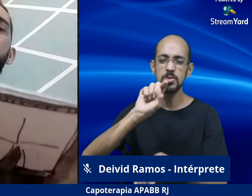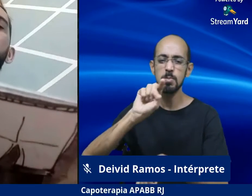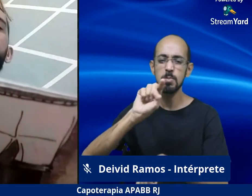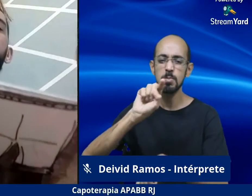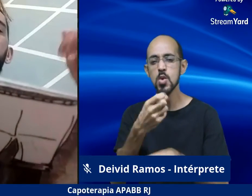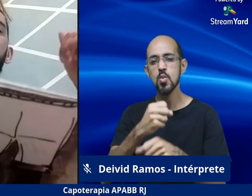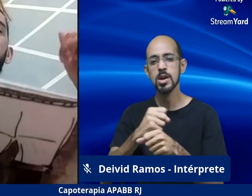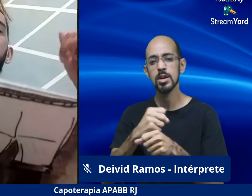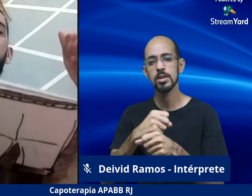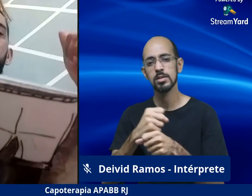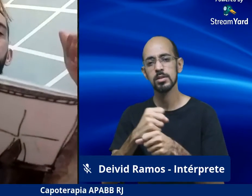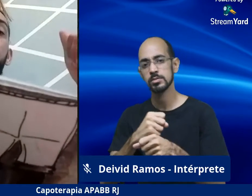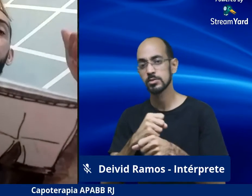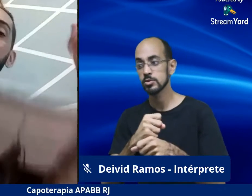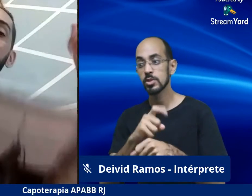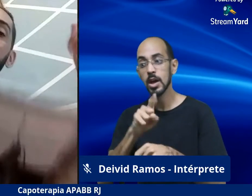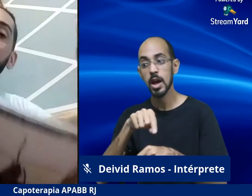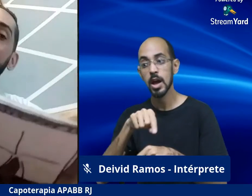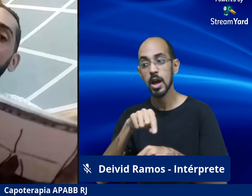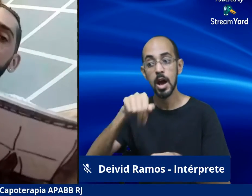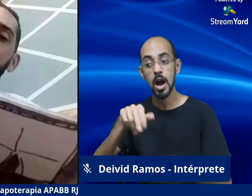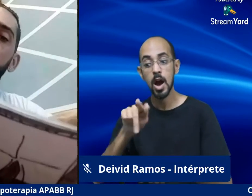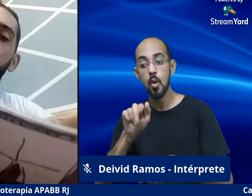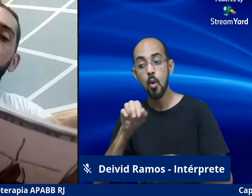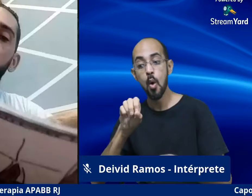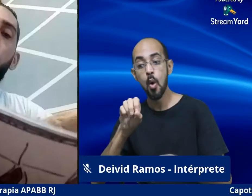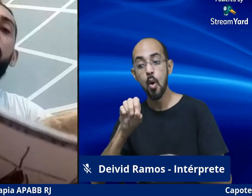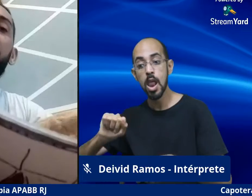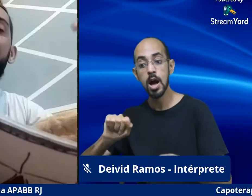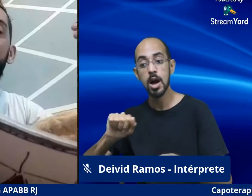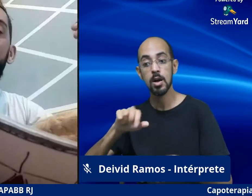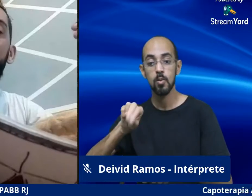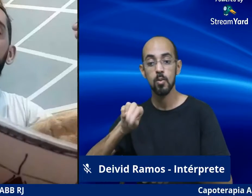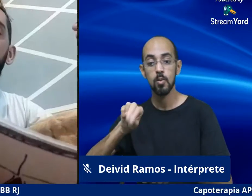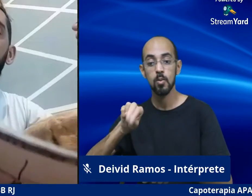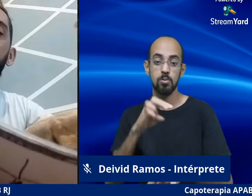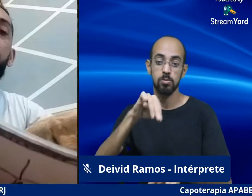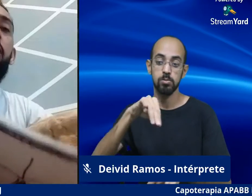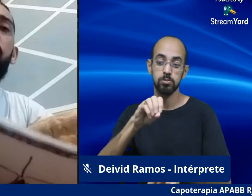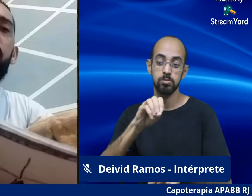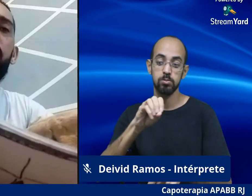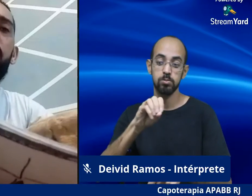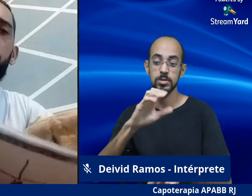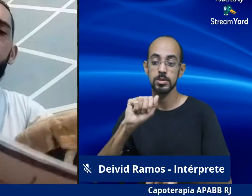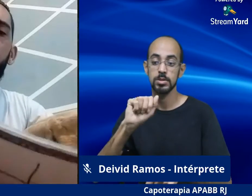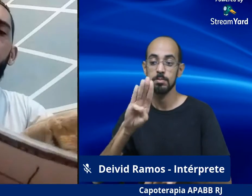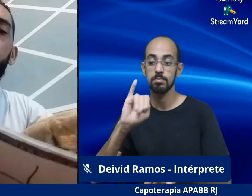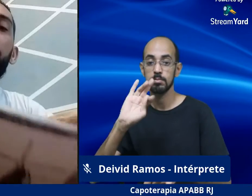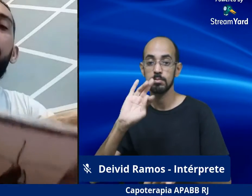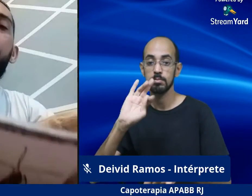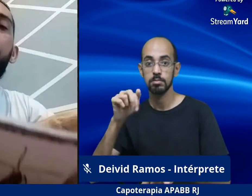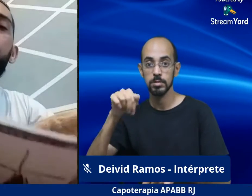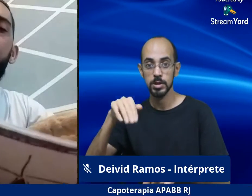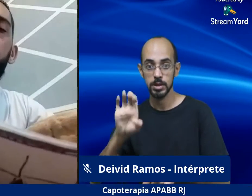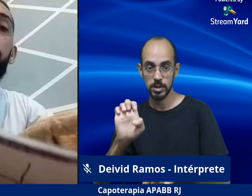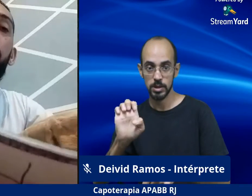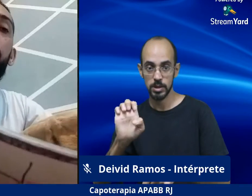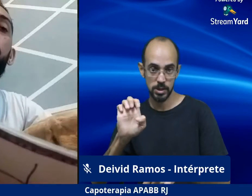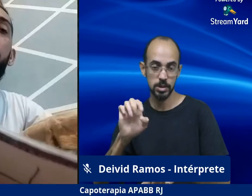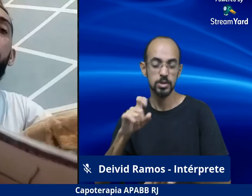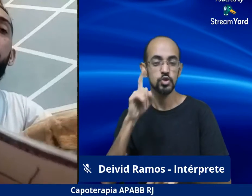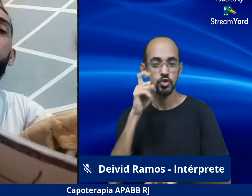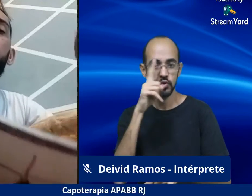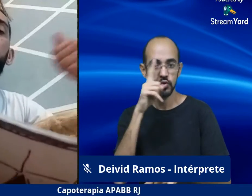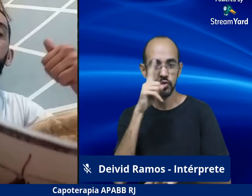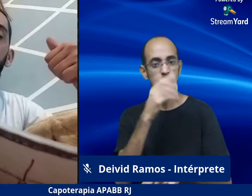ou Moçambique? Banguela ou Guiné? Difícil. Só sabemos que